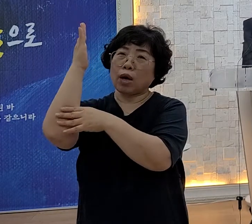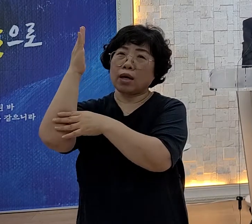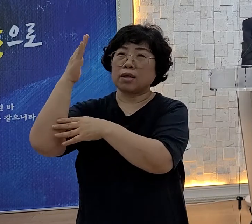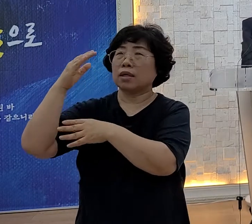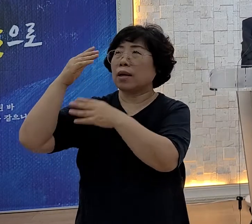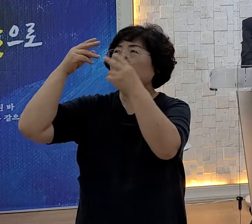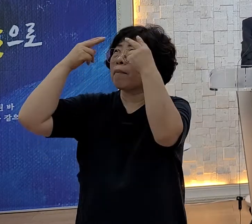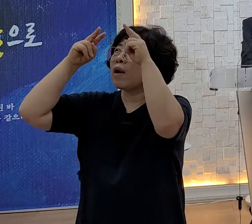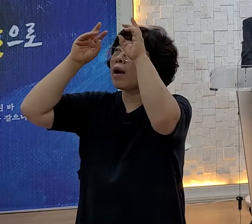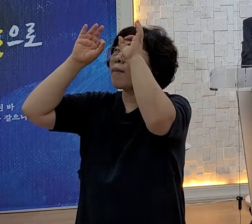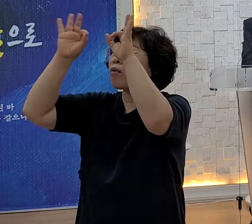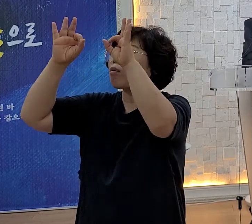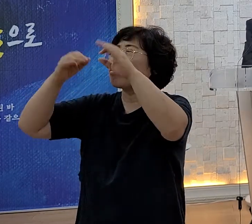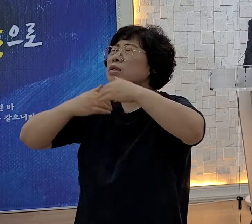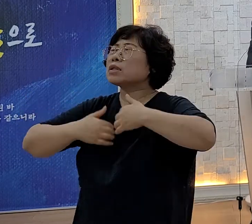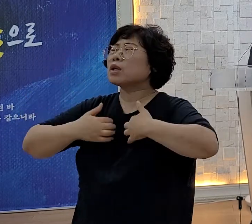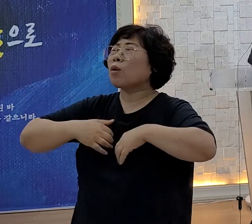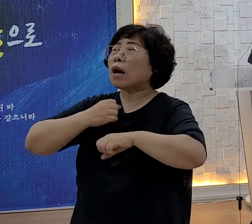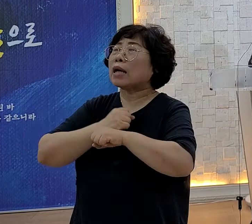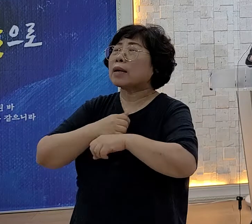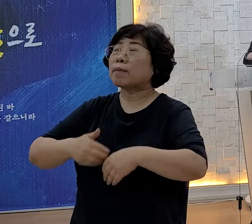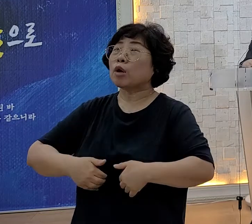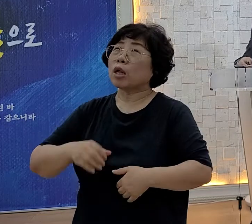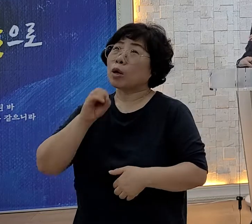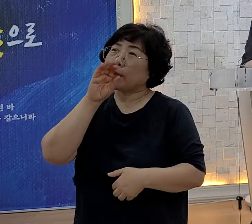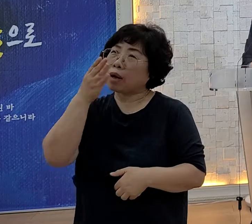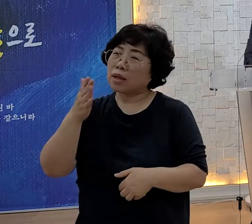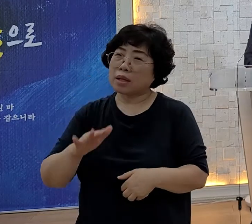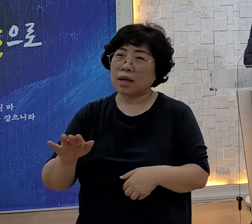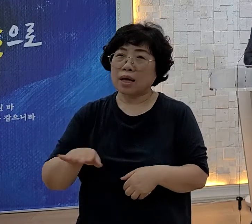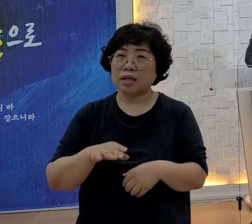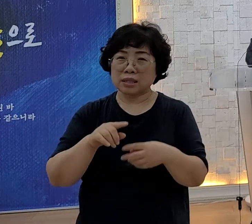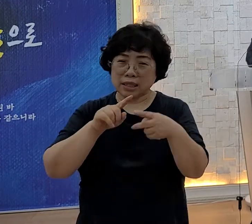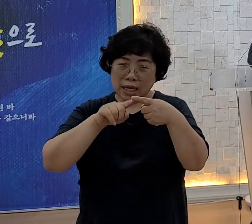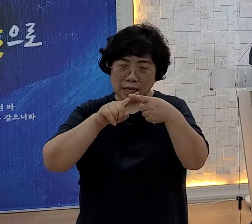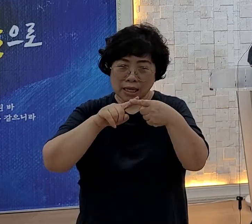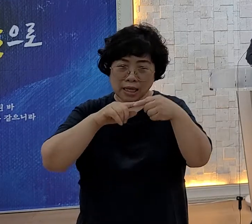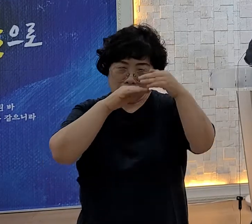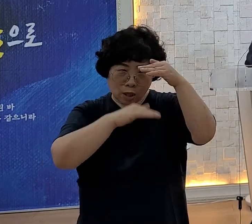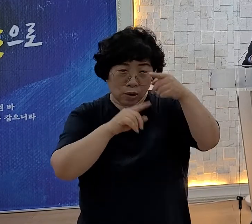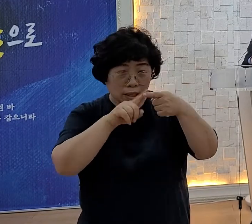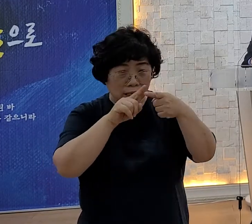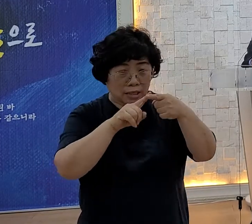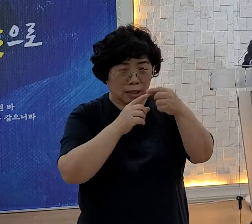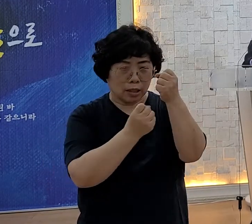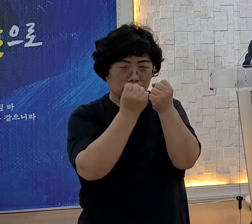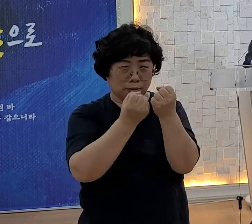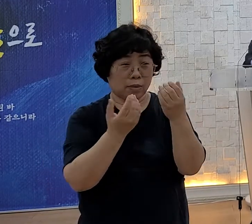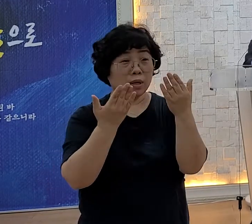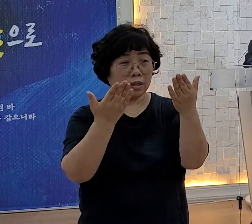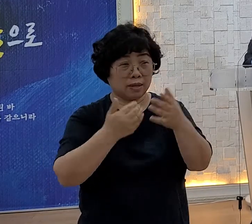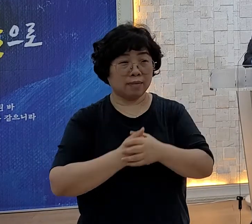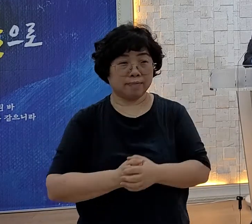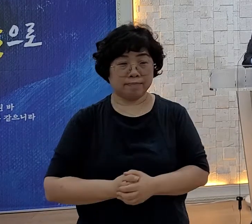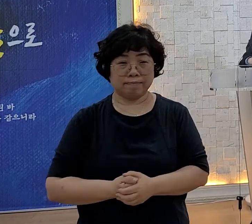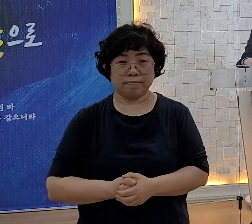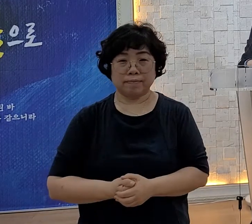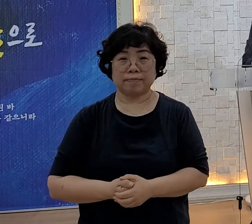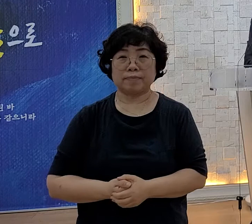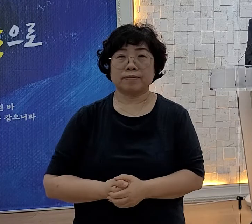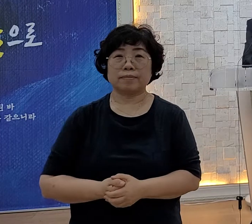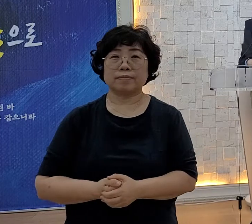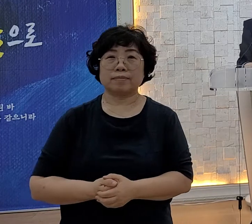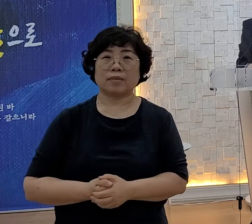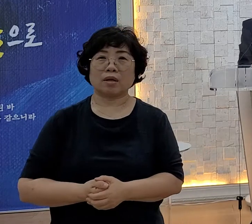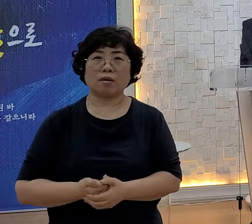이 로마서를 나누는데 1번, 2번, 3번 하니까 물론 말씀도 좋지만 이게